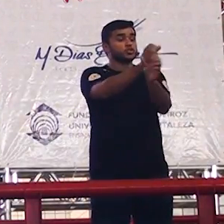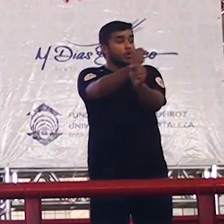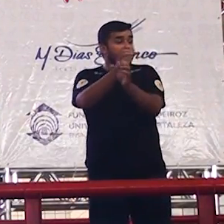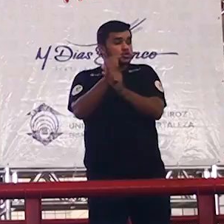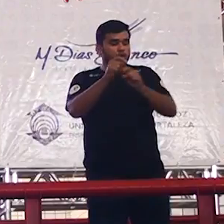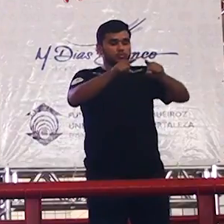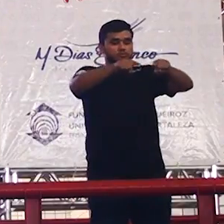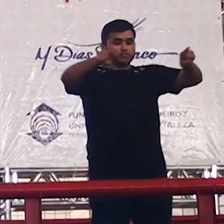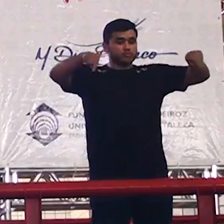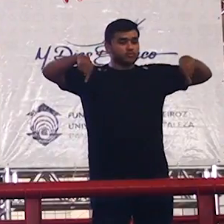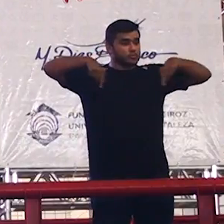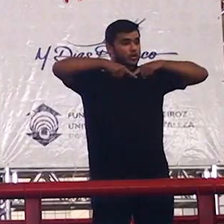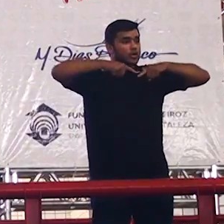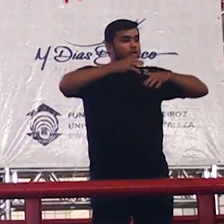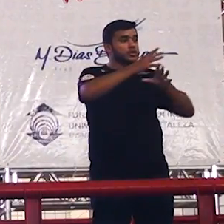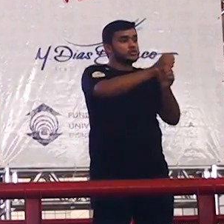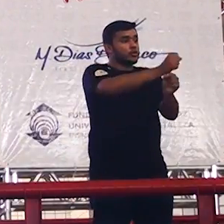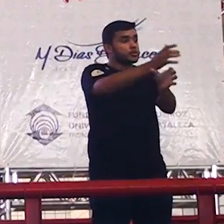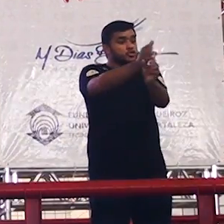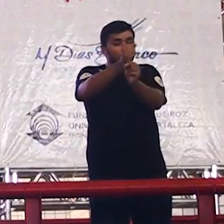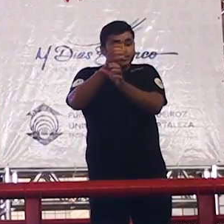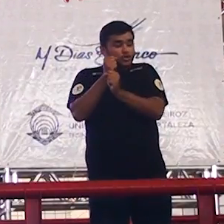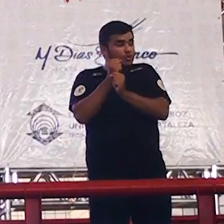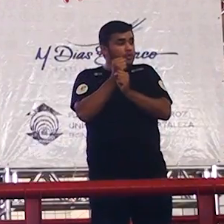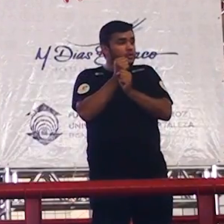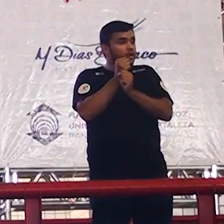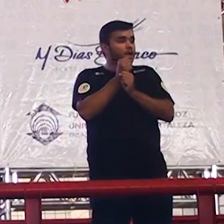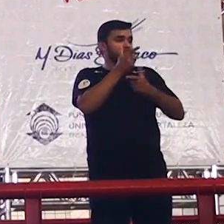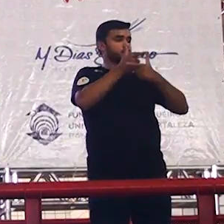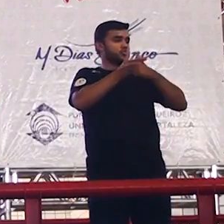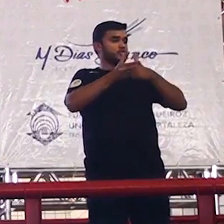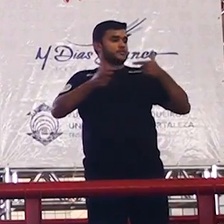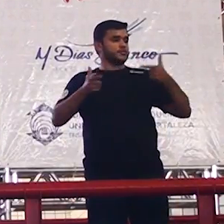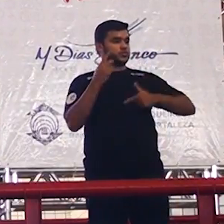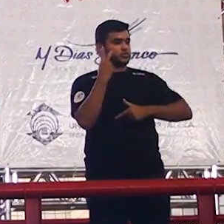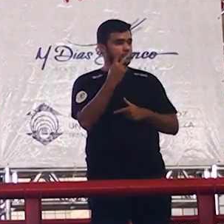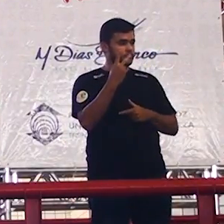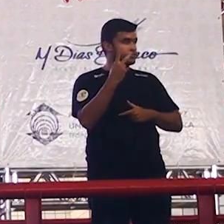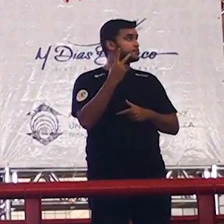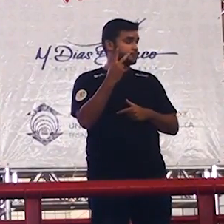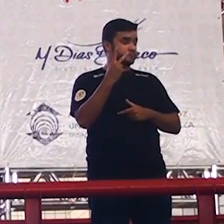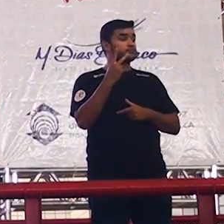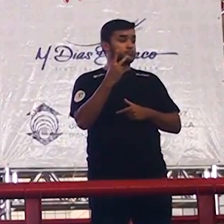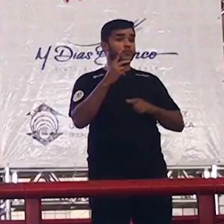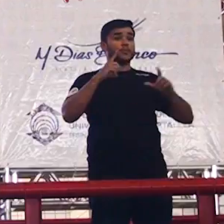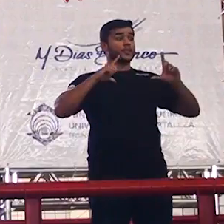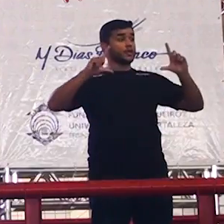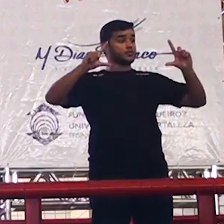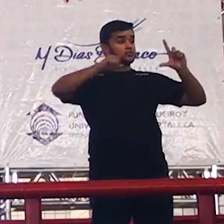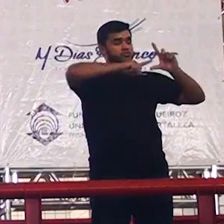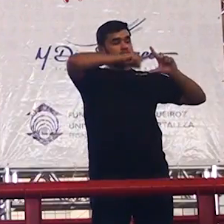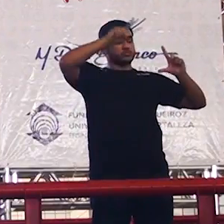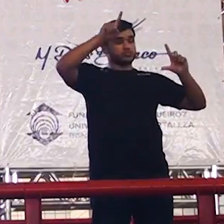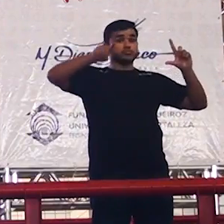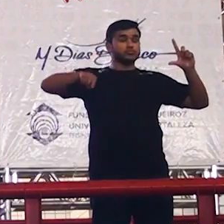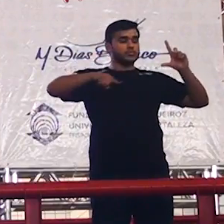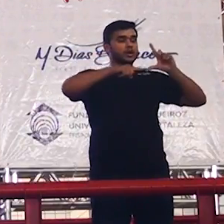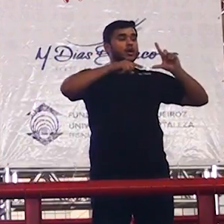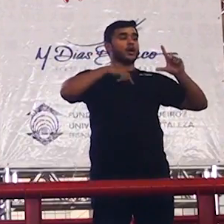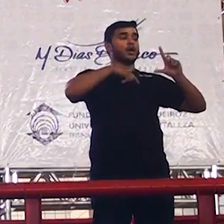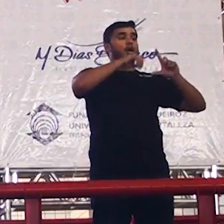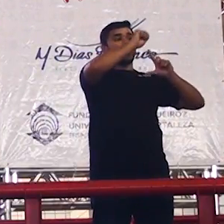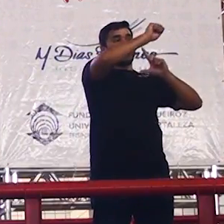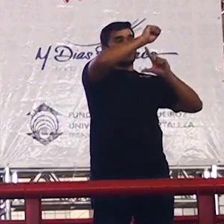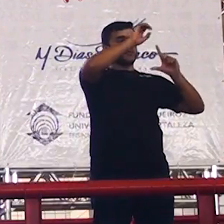o semiperímetro é a metade do perímetro. Então, no triângulo, eu vou somar o lado A